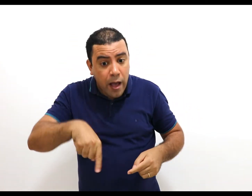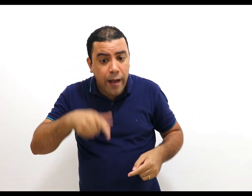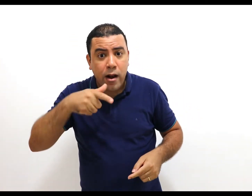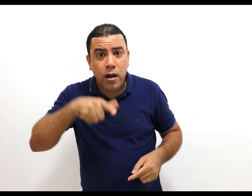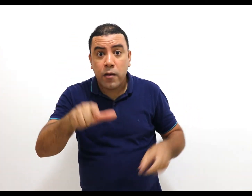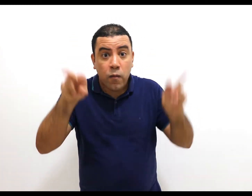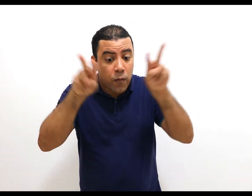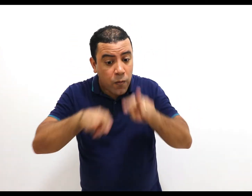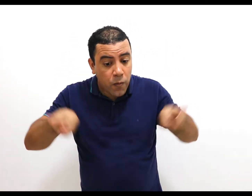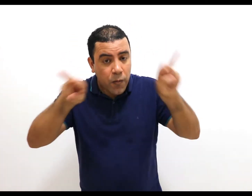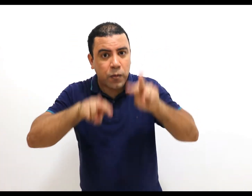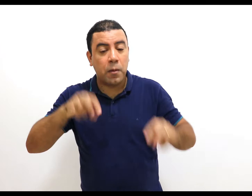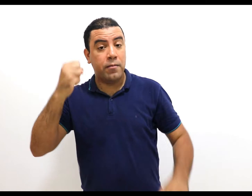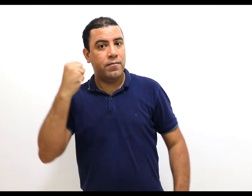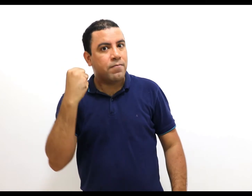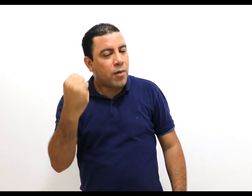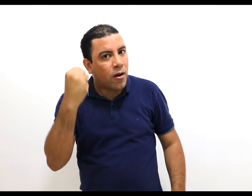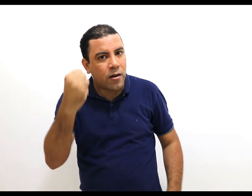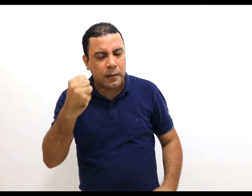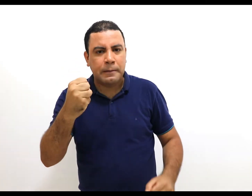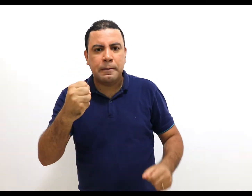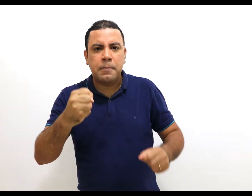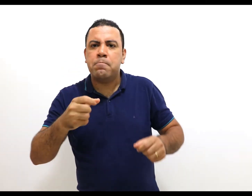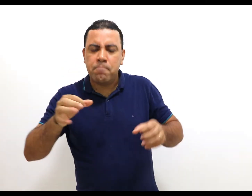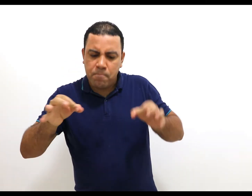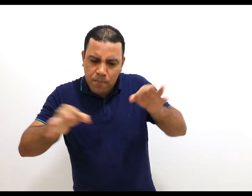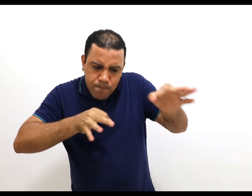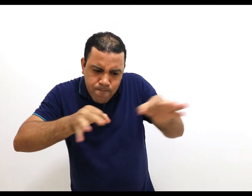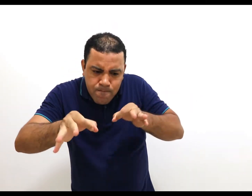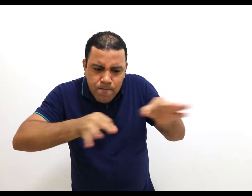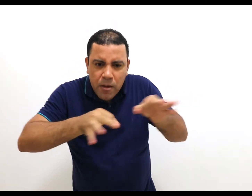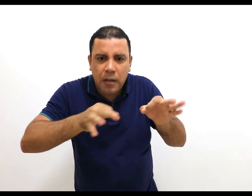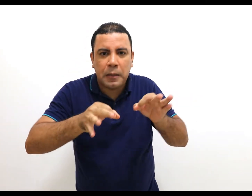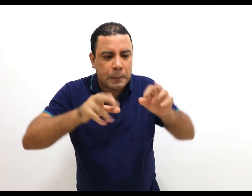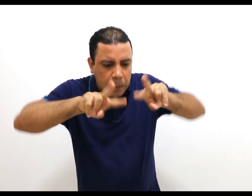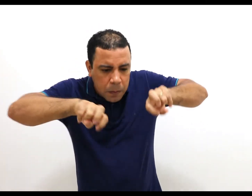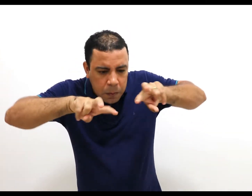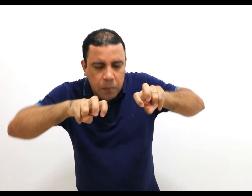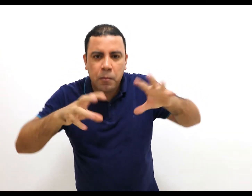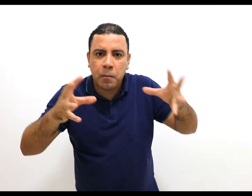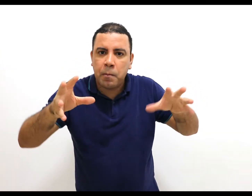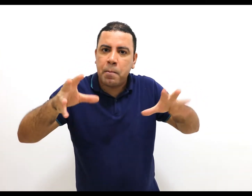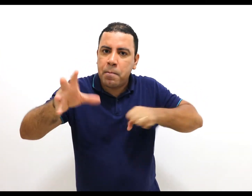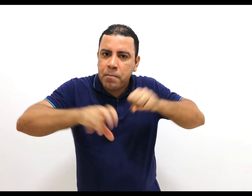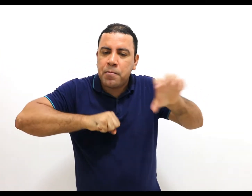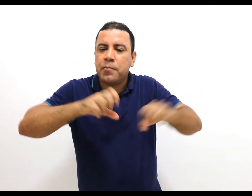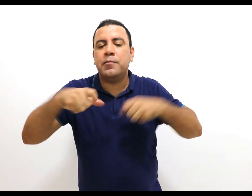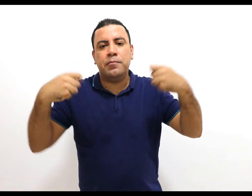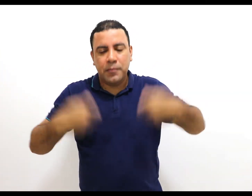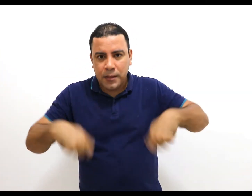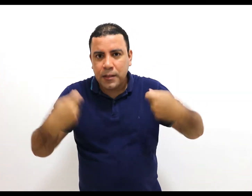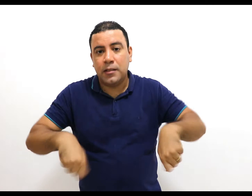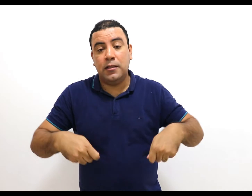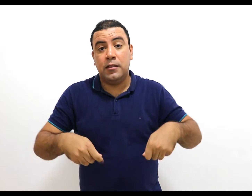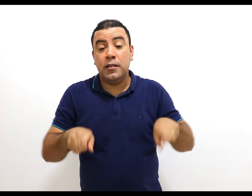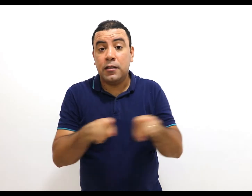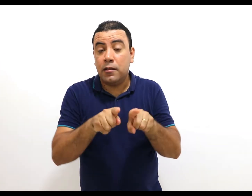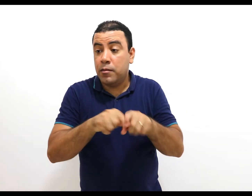é preciso entender e explorar a potencialidade visual da língua e também a